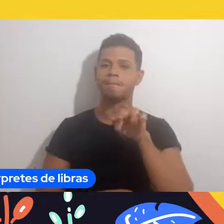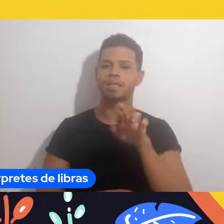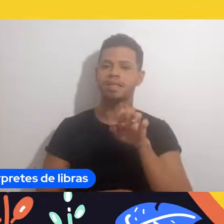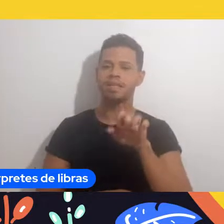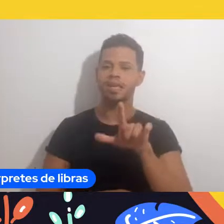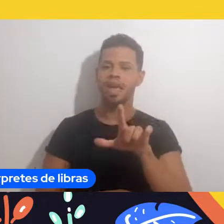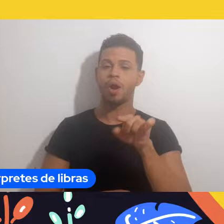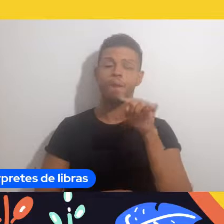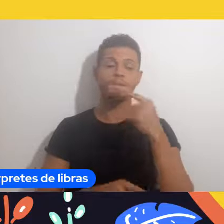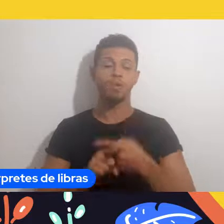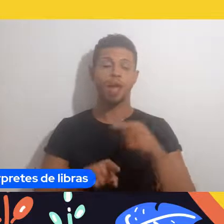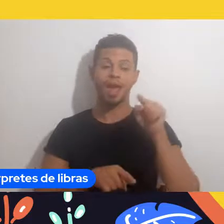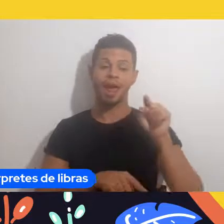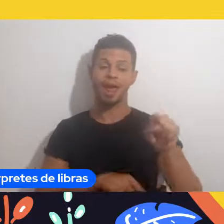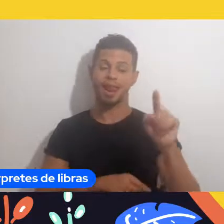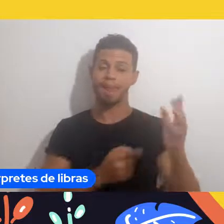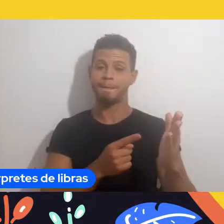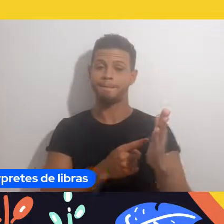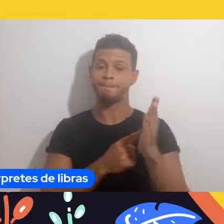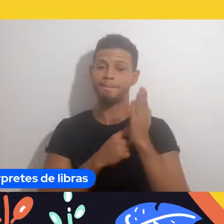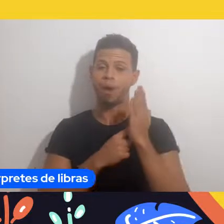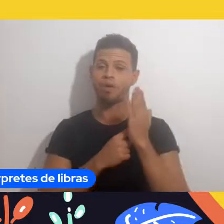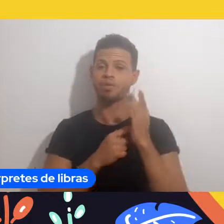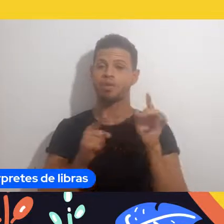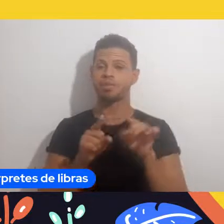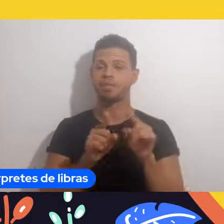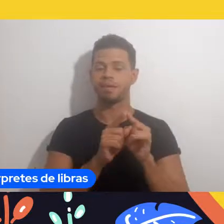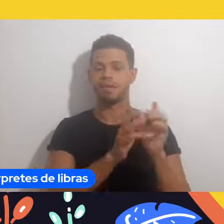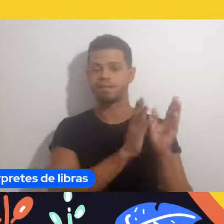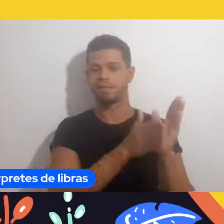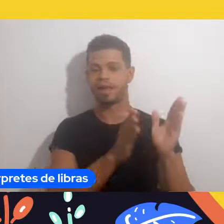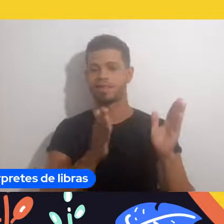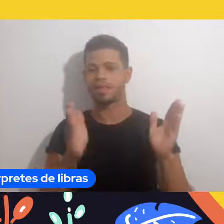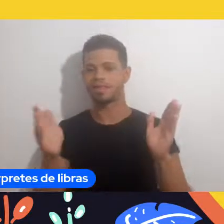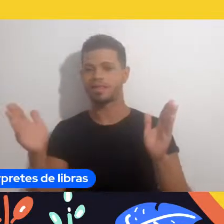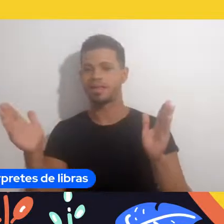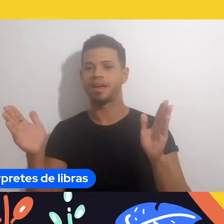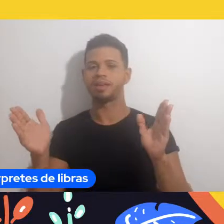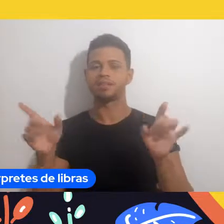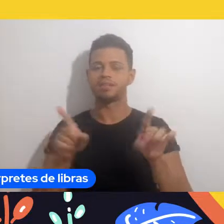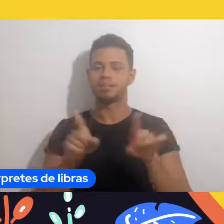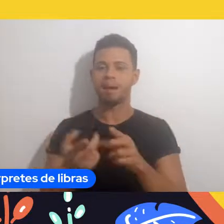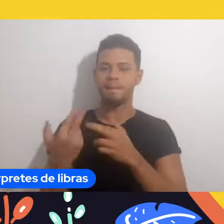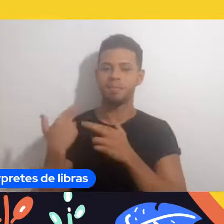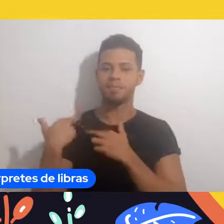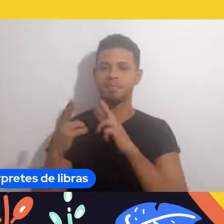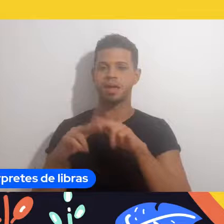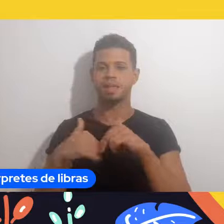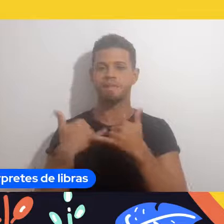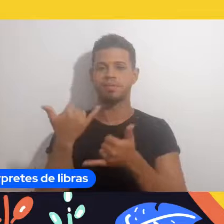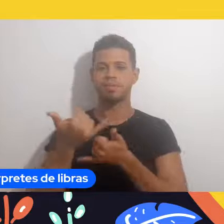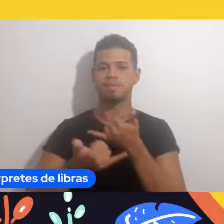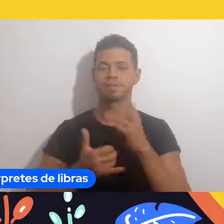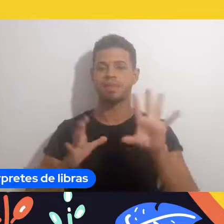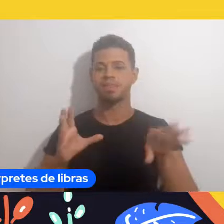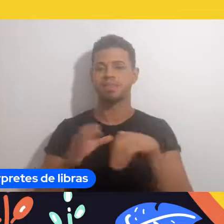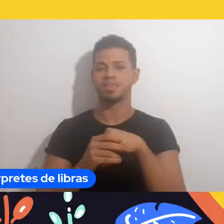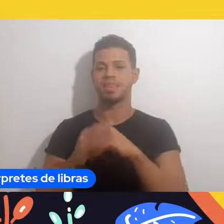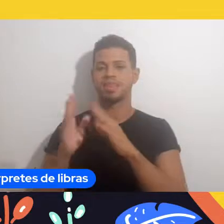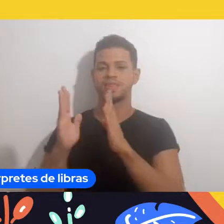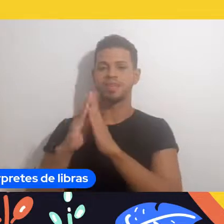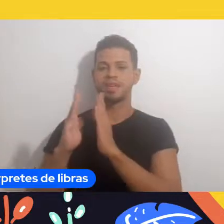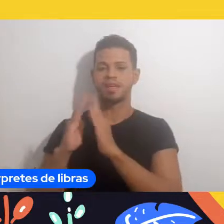mostra também as fases e as demandas do brincar dentro de casa, no